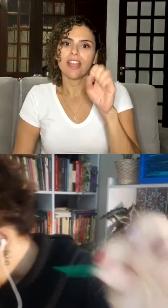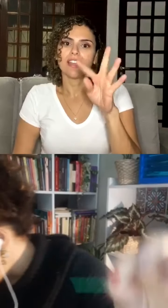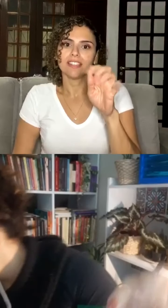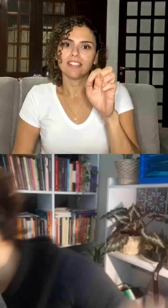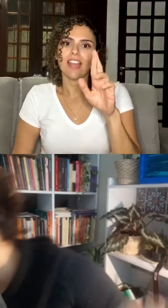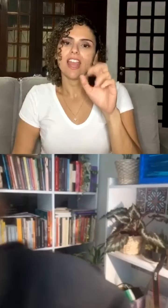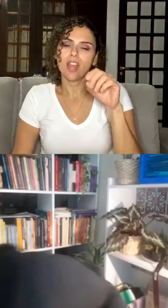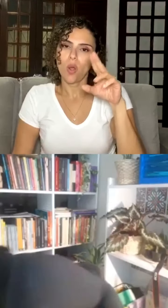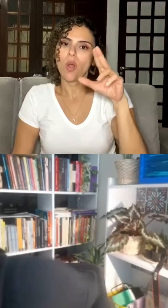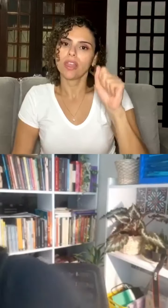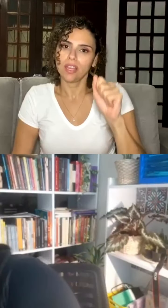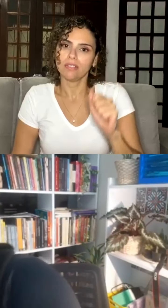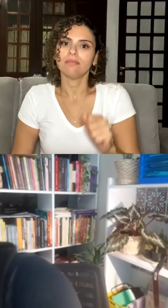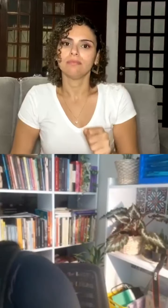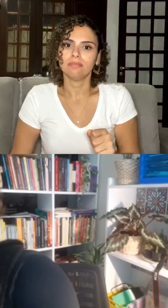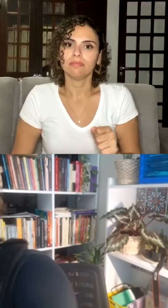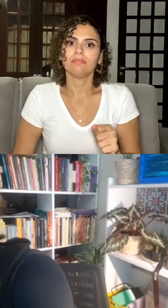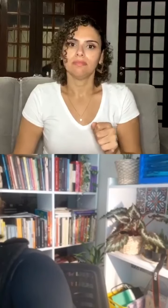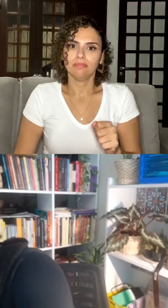também só de progesterona